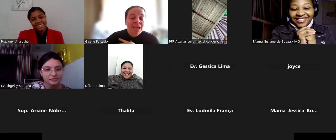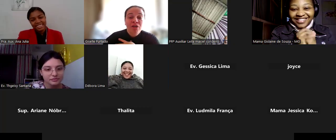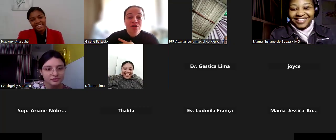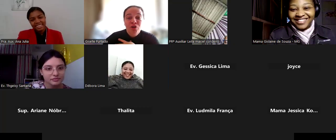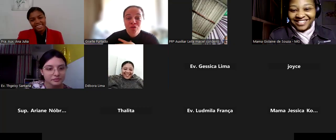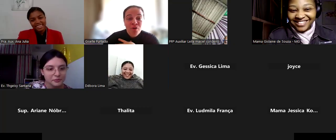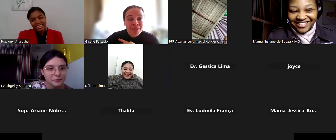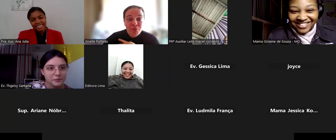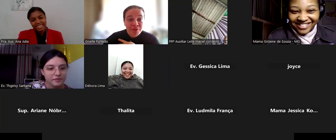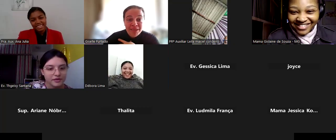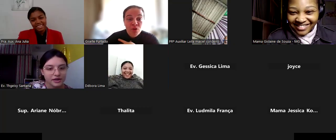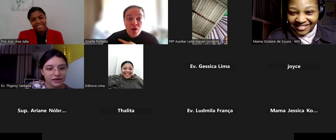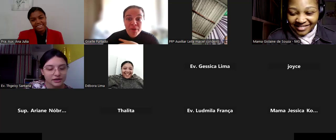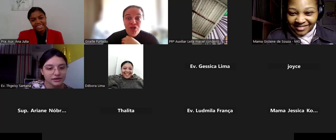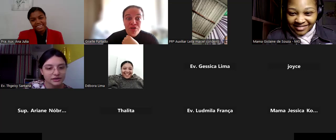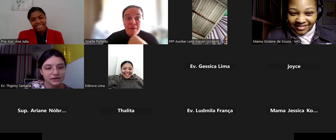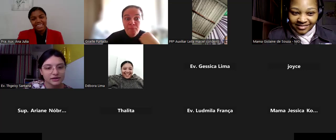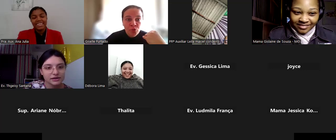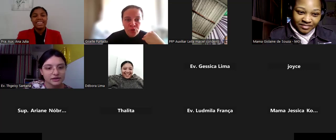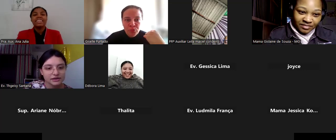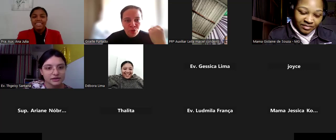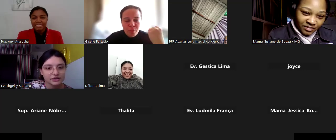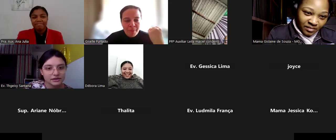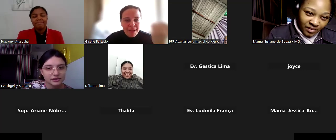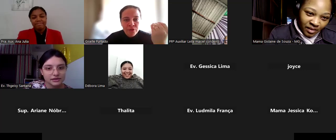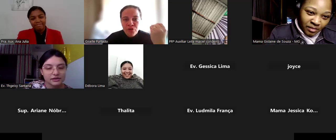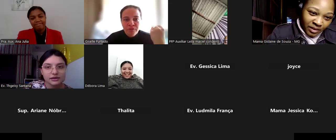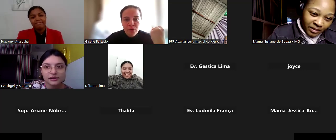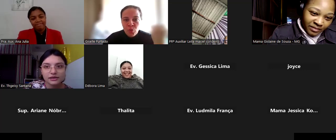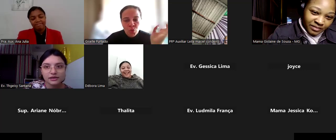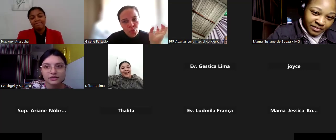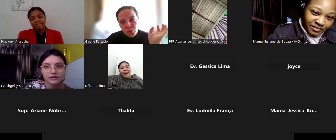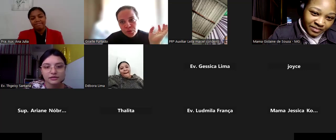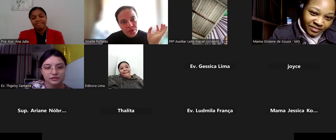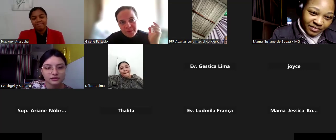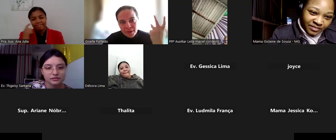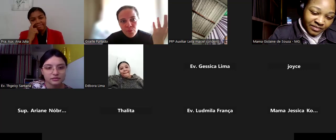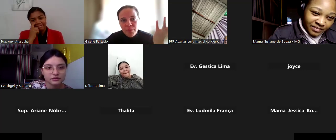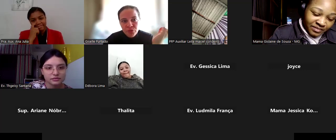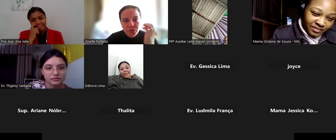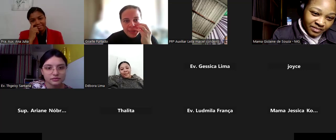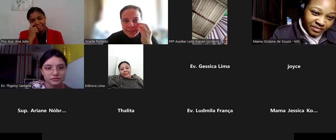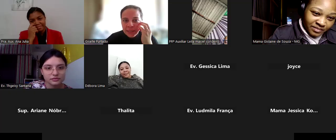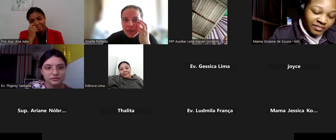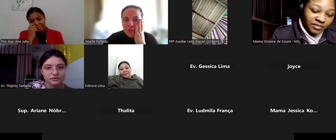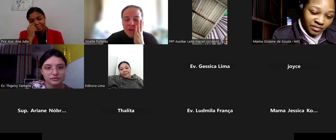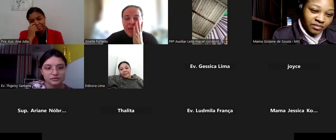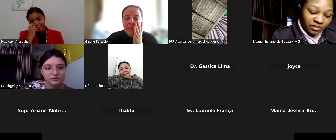Eu só não vou responder se eu realmente estiver muito, muito ocupado, se estiver no culto, ou se estiver em um momento de oração,